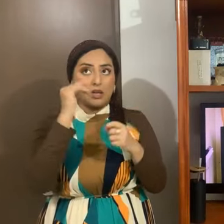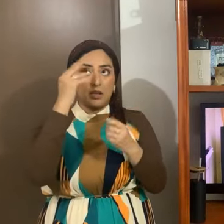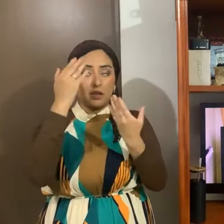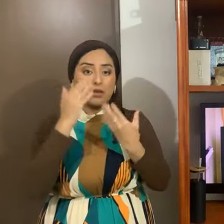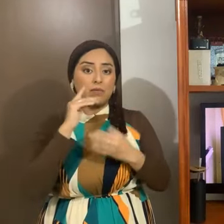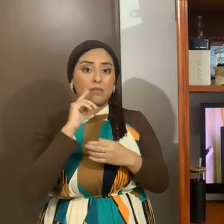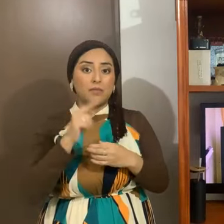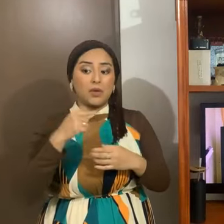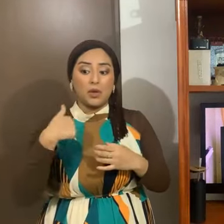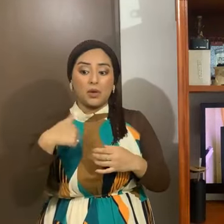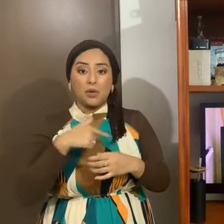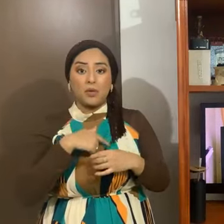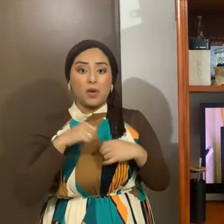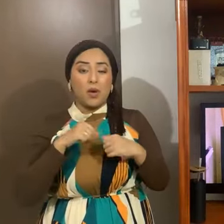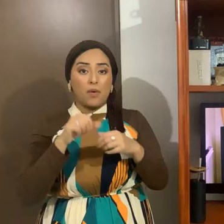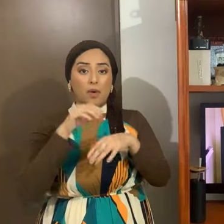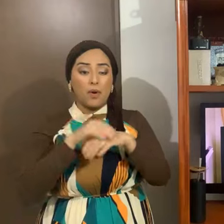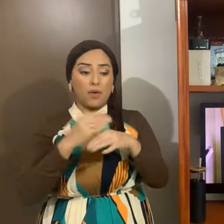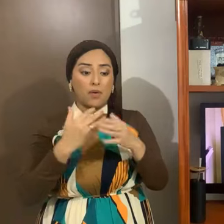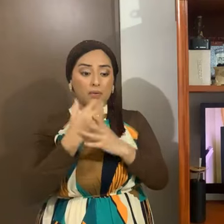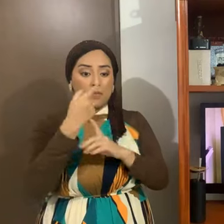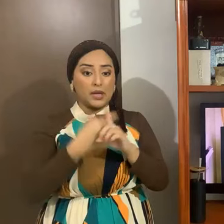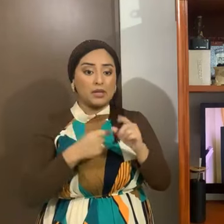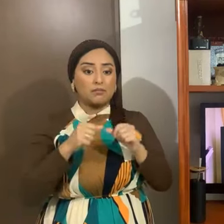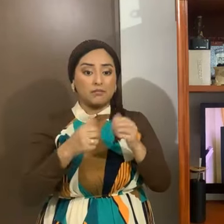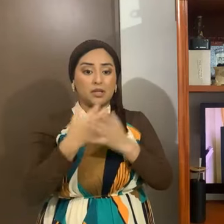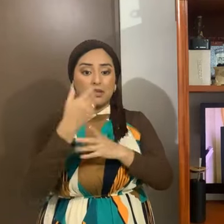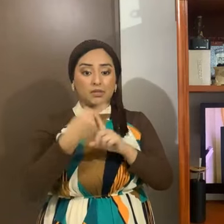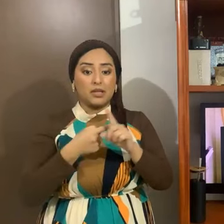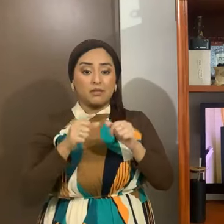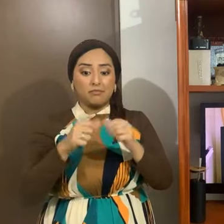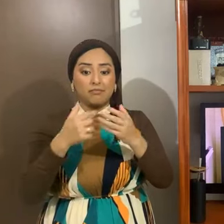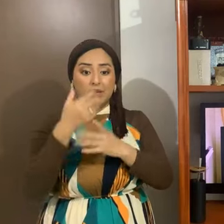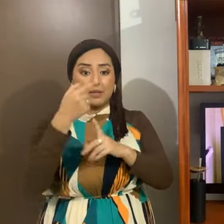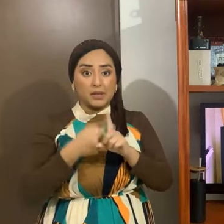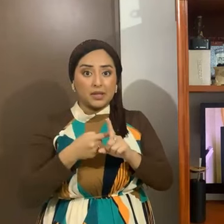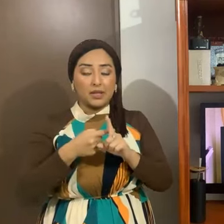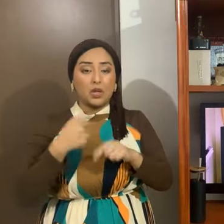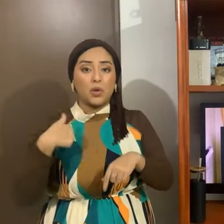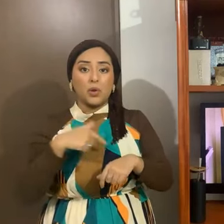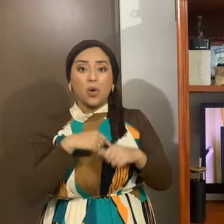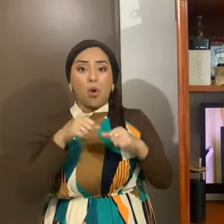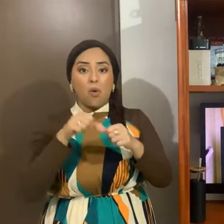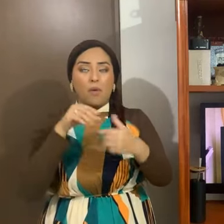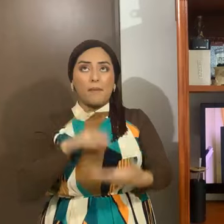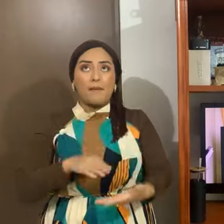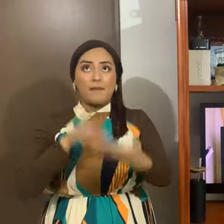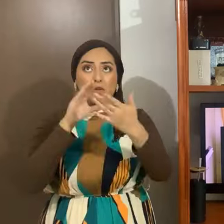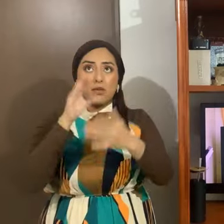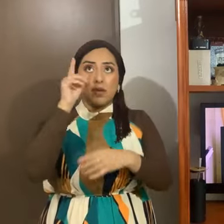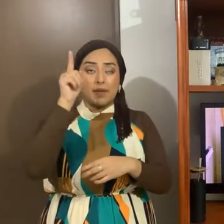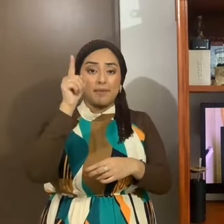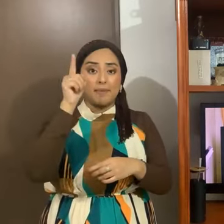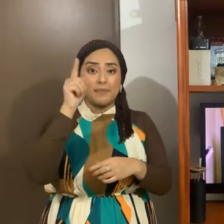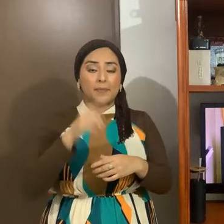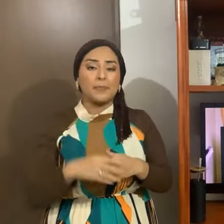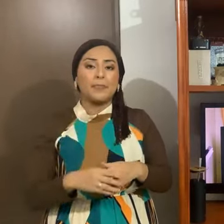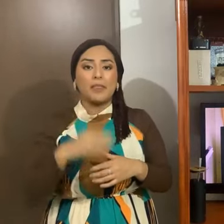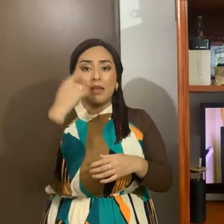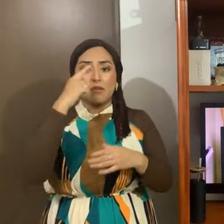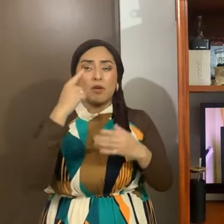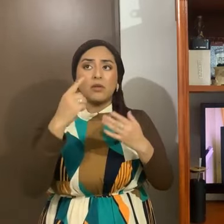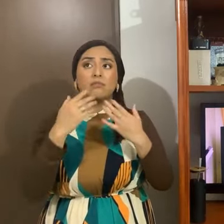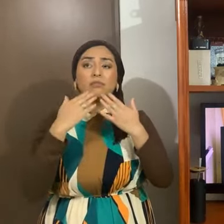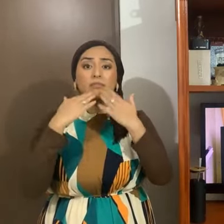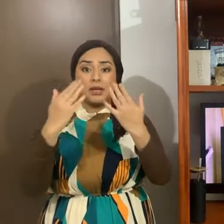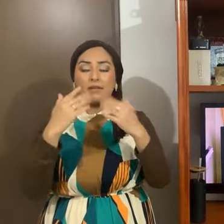nos manda a que nosotros cada Rosh Hodesh, cada Rosh Hodesh, nos presentemos delante de Él para